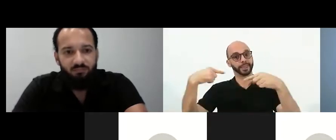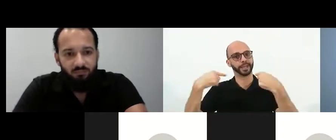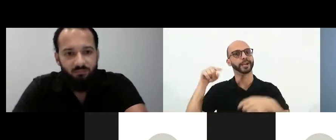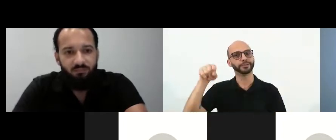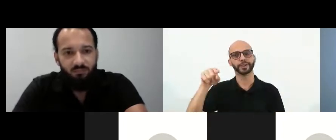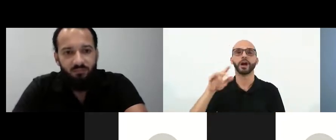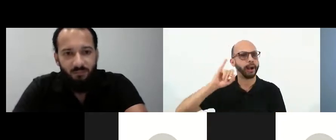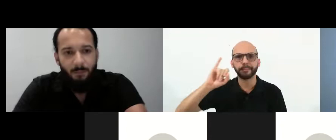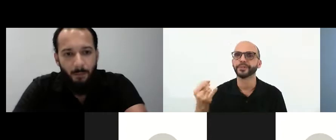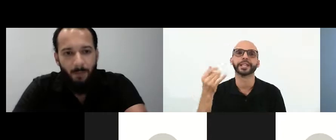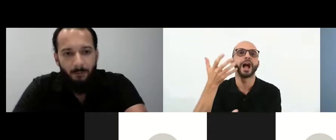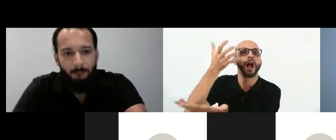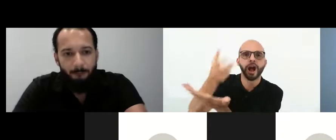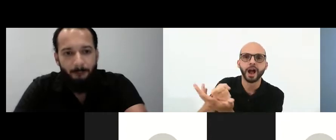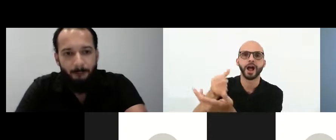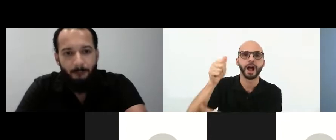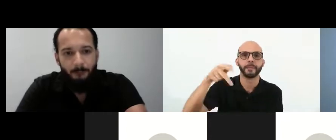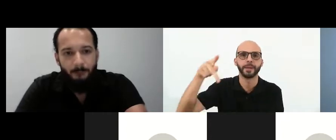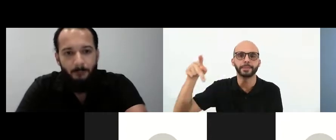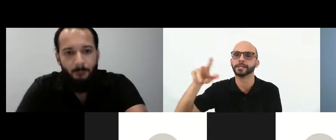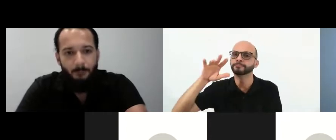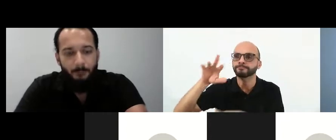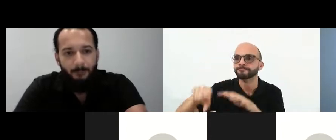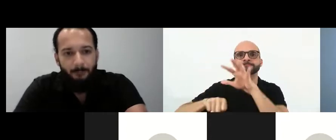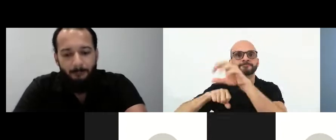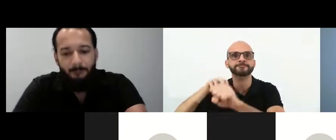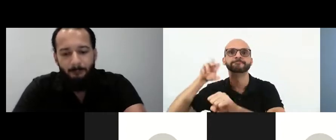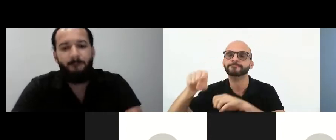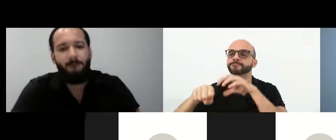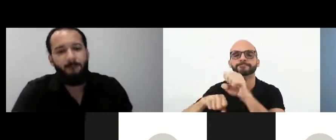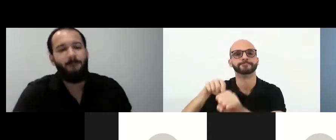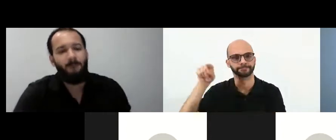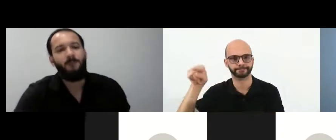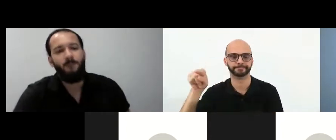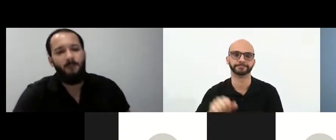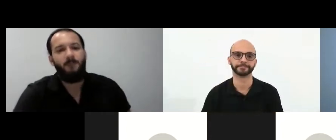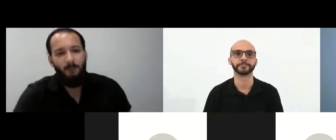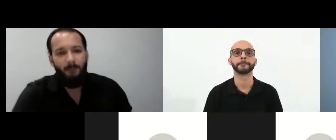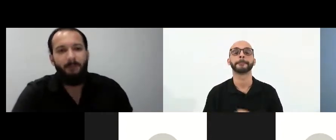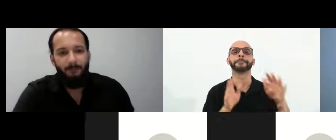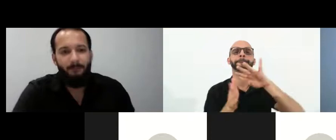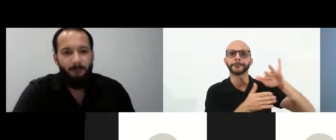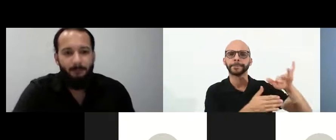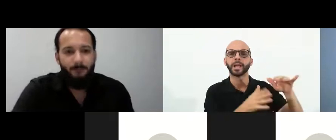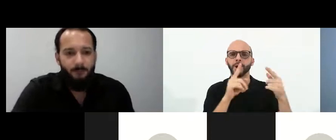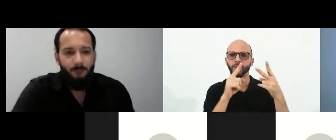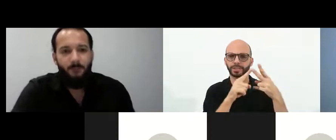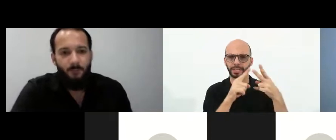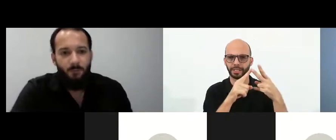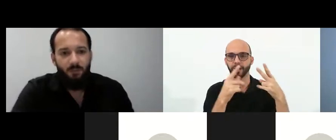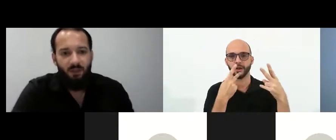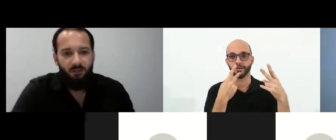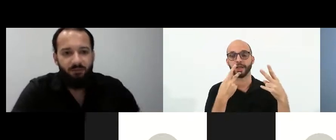Então, de pandemia, ela é um desafio que a gente possa aproveitar esses aplicativos para poder nós possamos